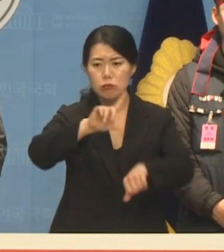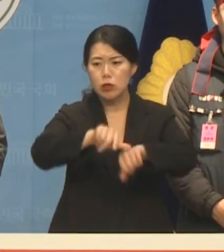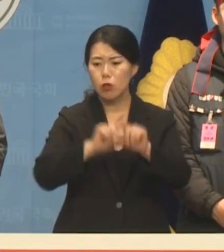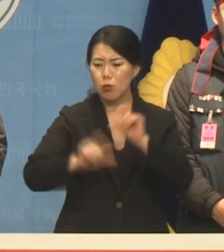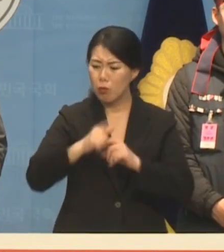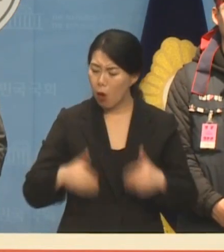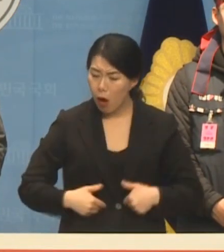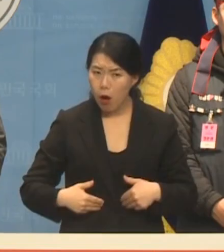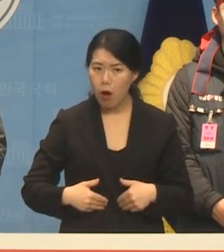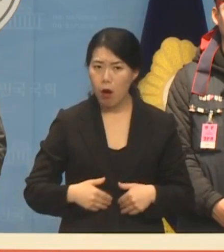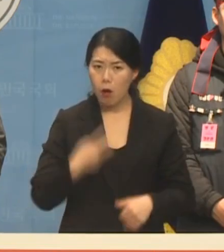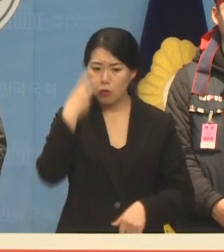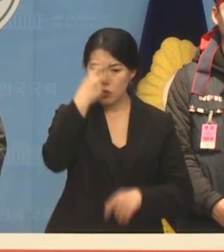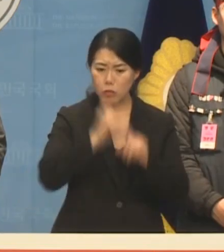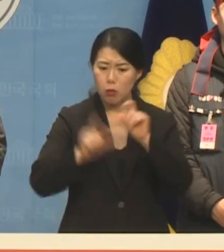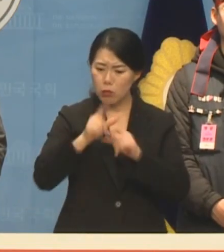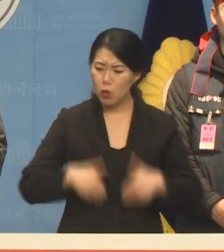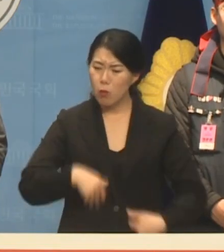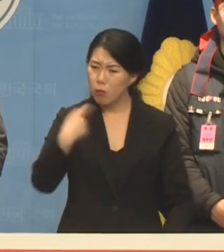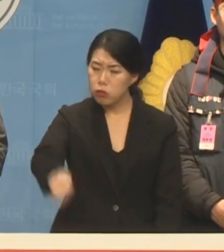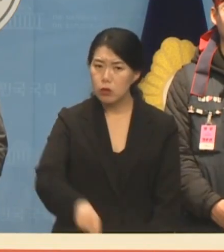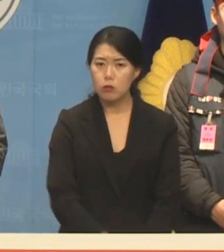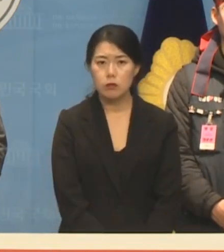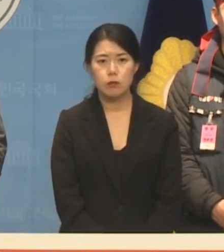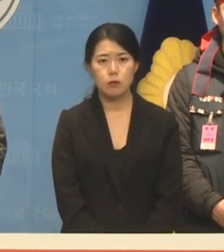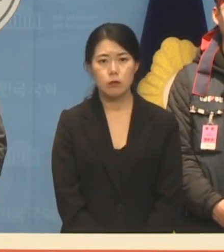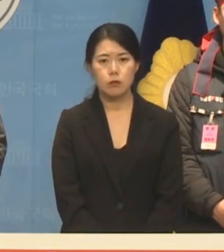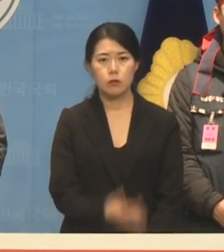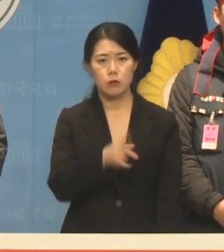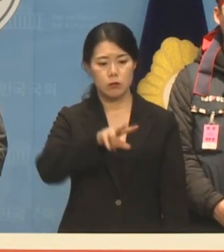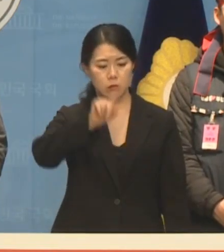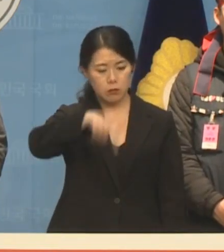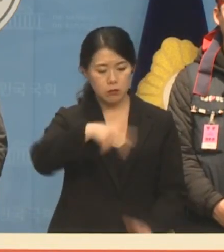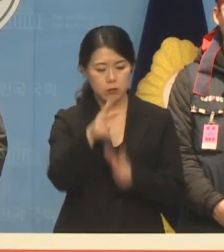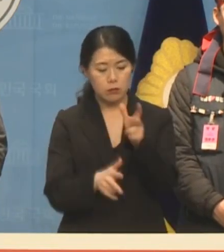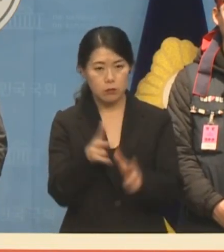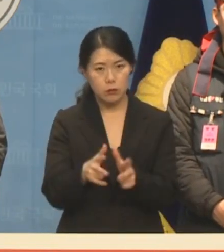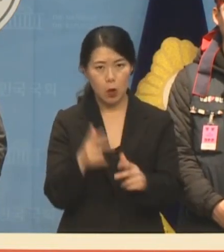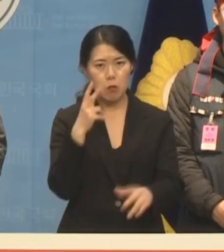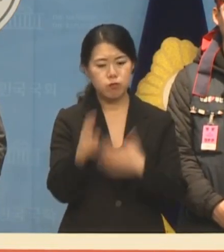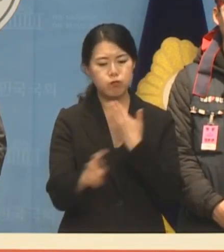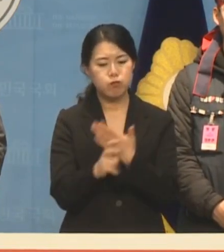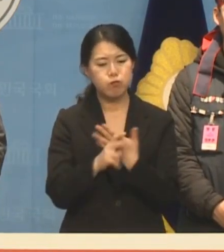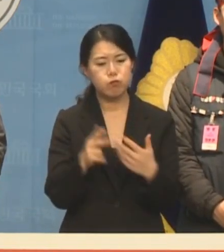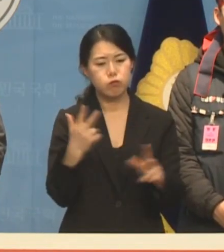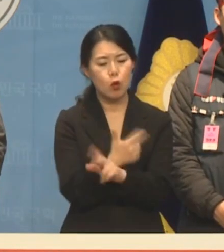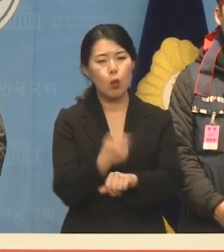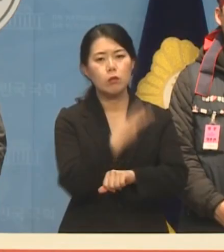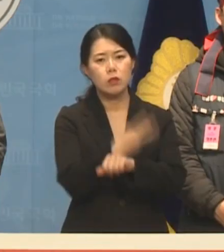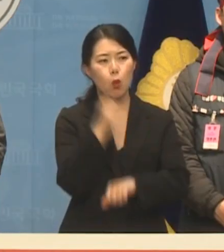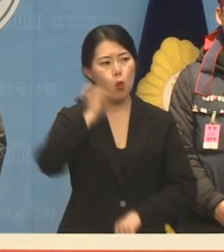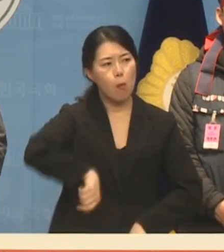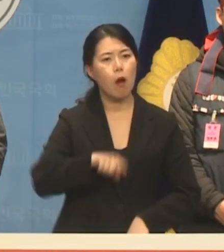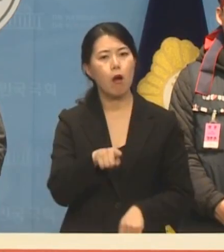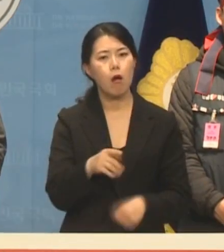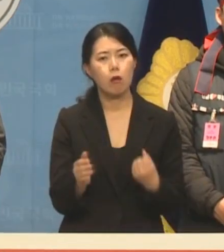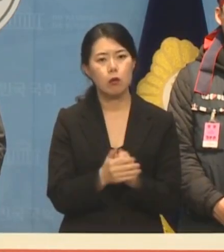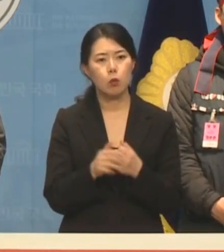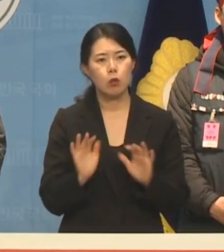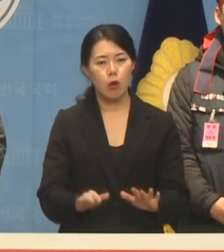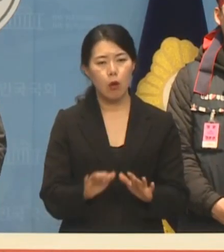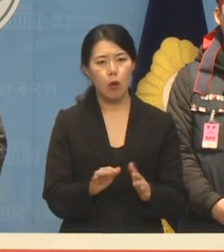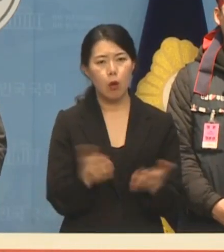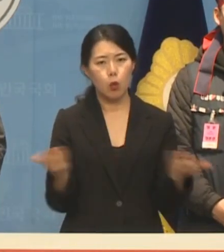필요하며 어떤 조사가 더 필요한가? 대덕산업의 불법적인 주 52시간 위반으로 노동자가